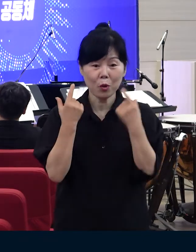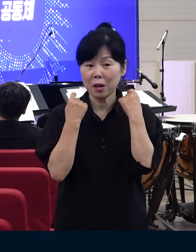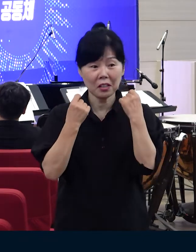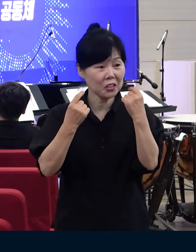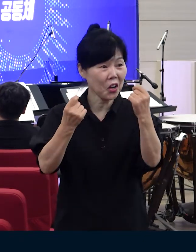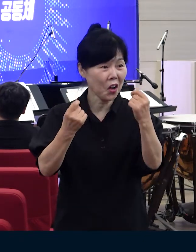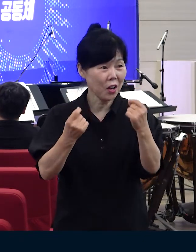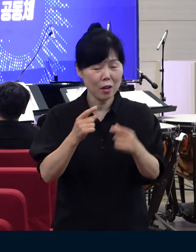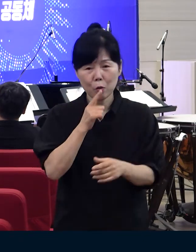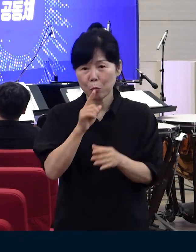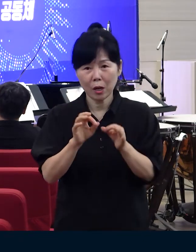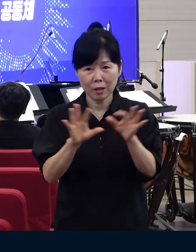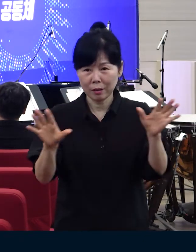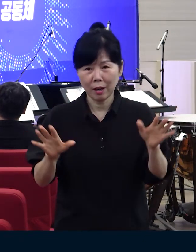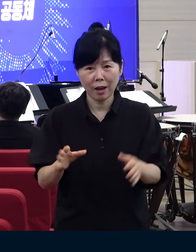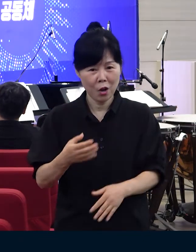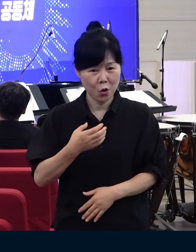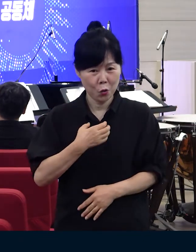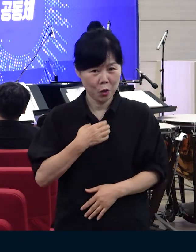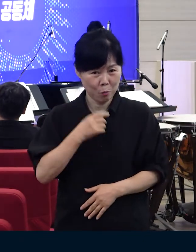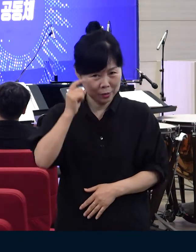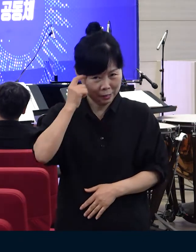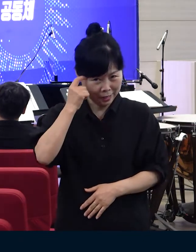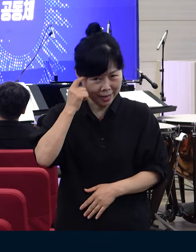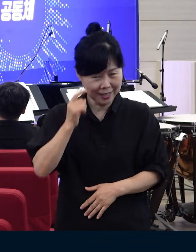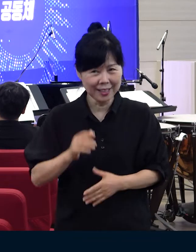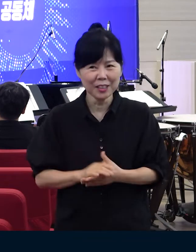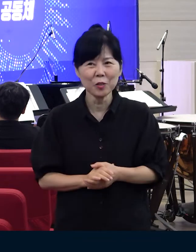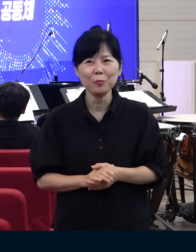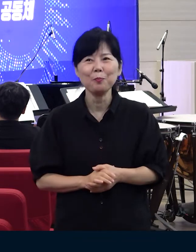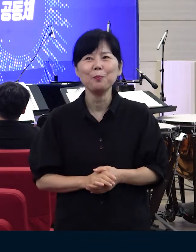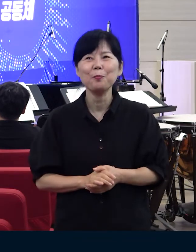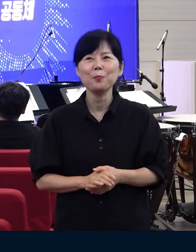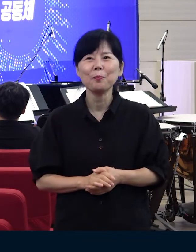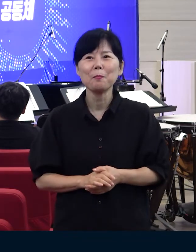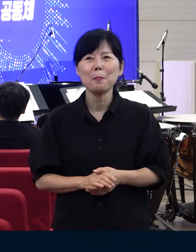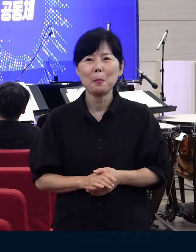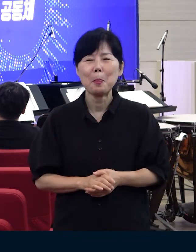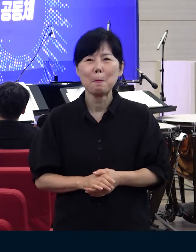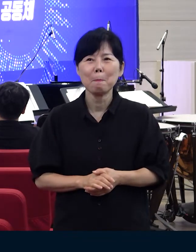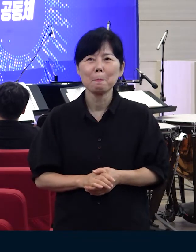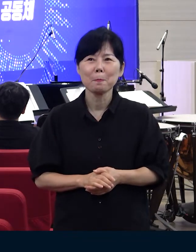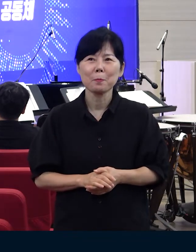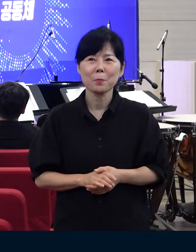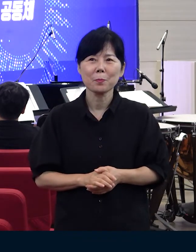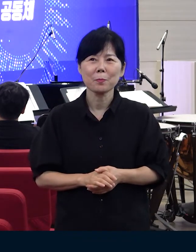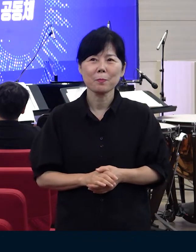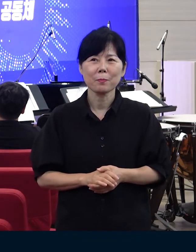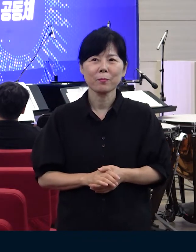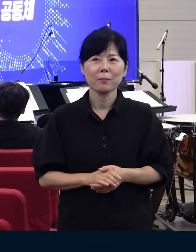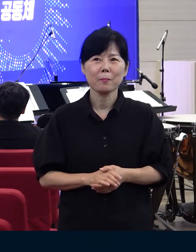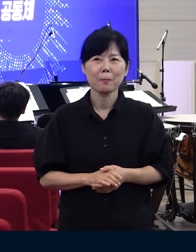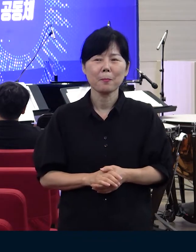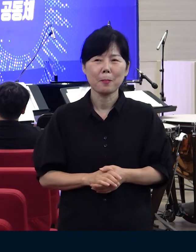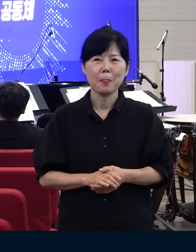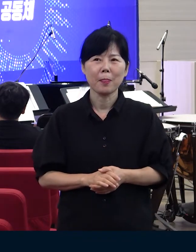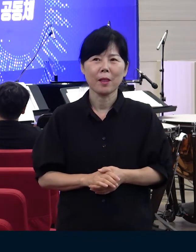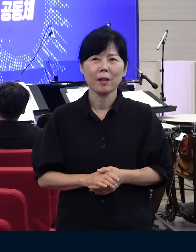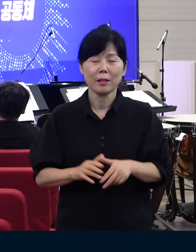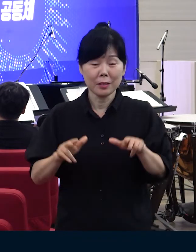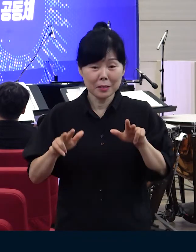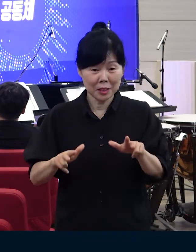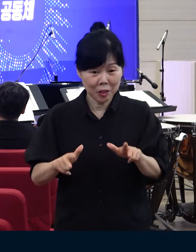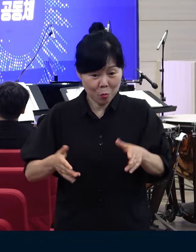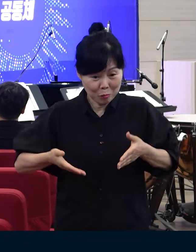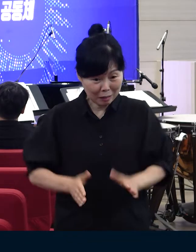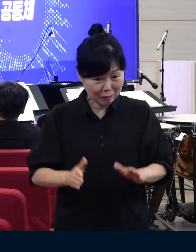이건 정말 그 위험한 발상이죠. 그러지 않아도 지금 출산율이 저하되고 있는데 큰 문제가 되죠. 그렇죠? 절대